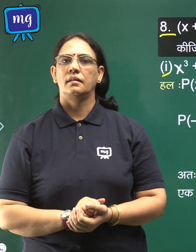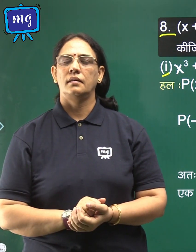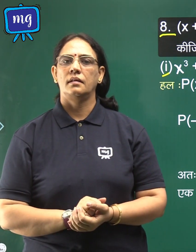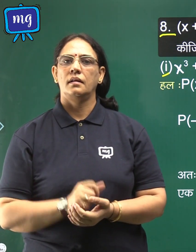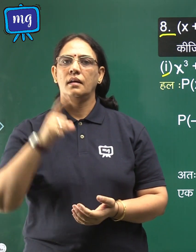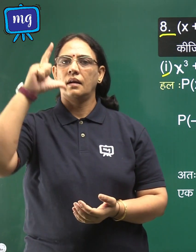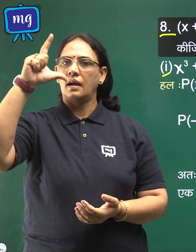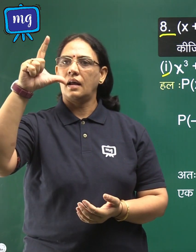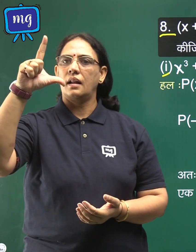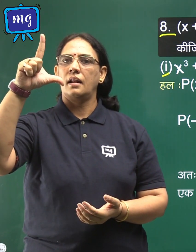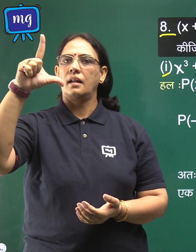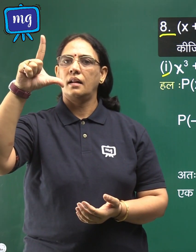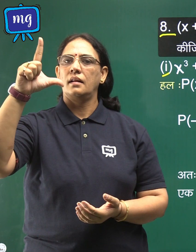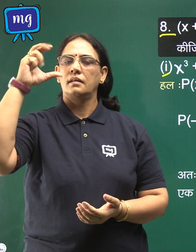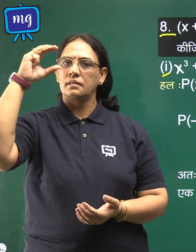गुणनखंड है,